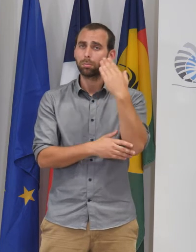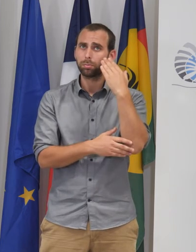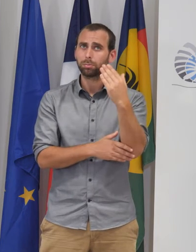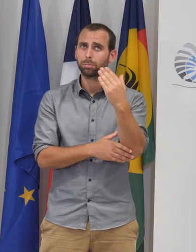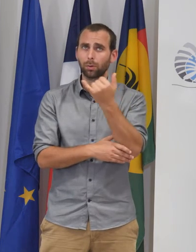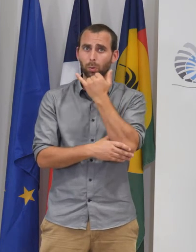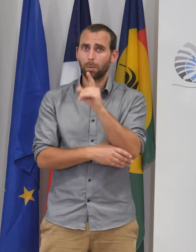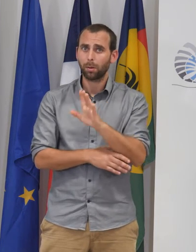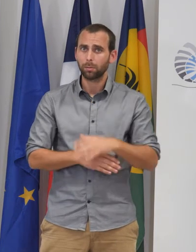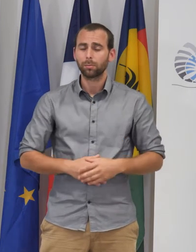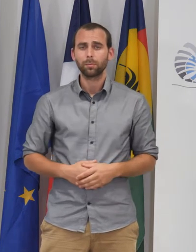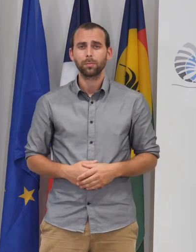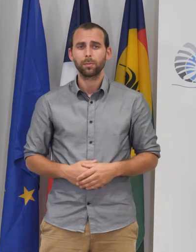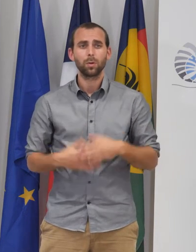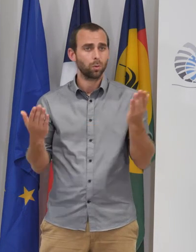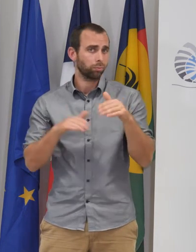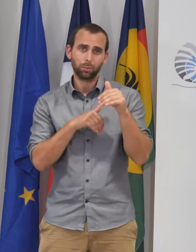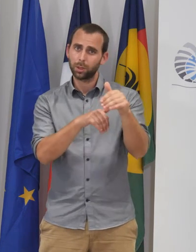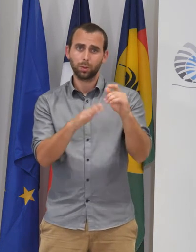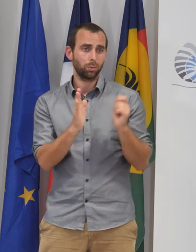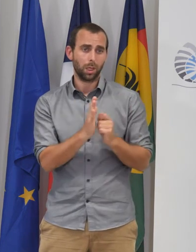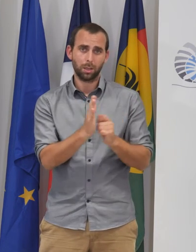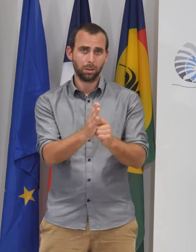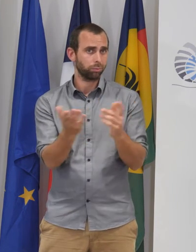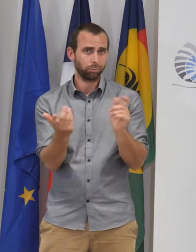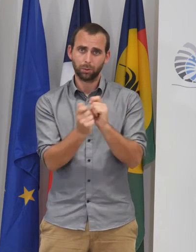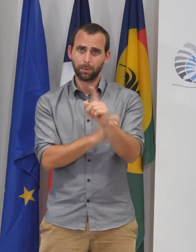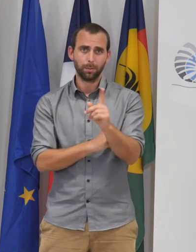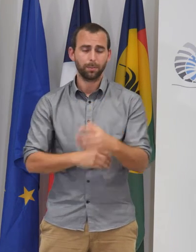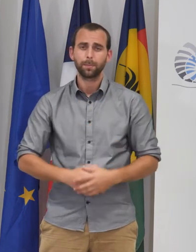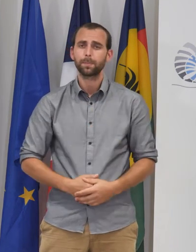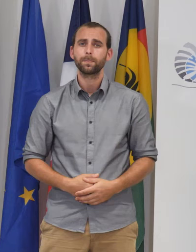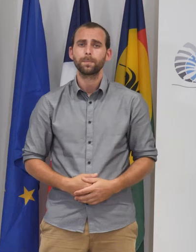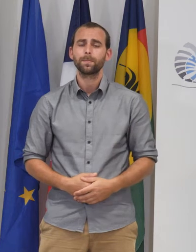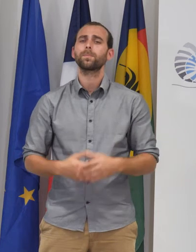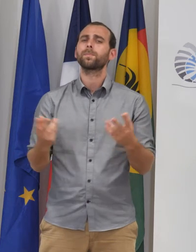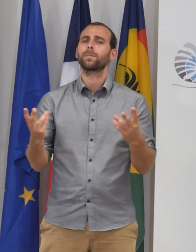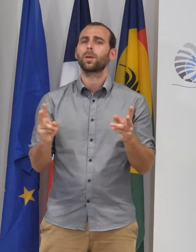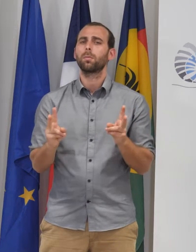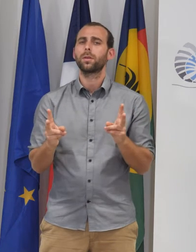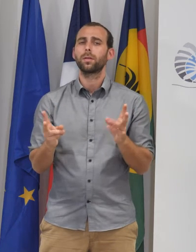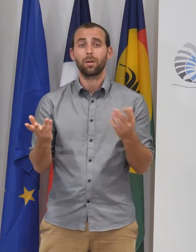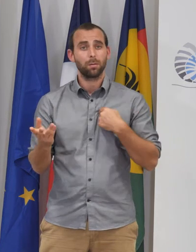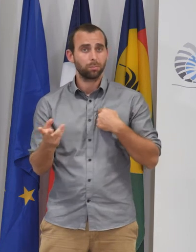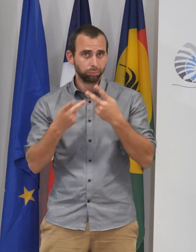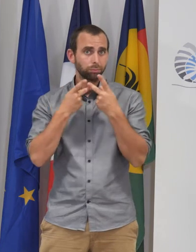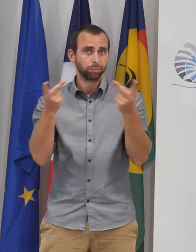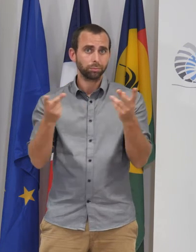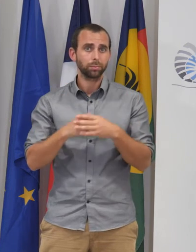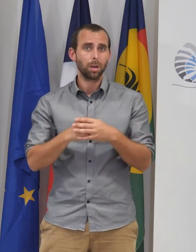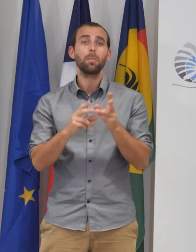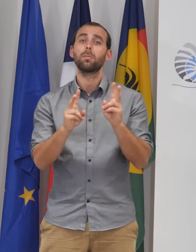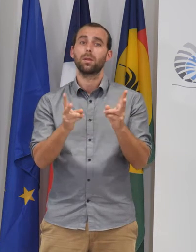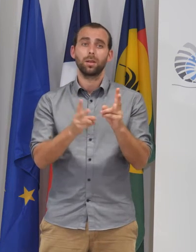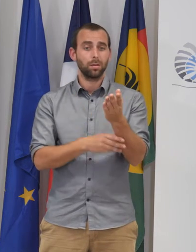ça. Donc on est toujours sur les mêmes bases. On est toujours sur ces mêmes bases. Et peut-être, moi je le dis, c'est peut-être